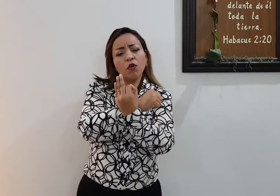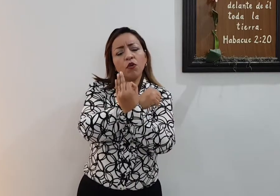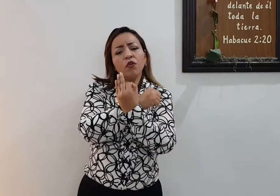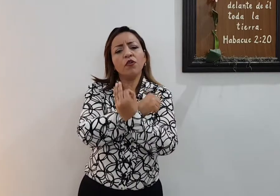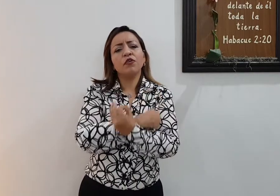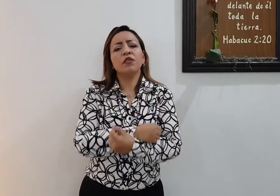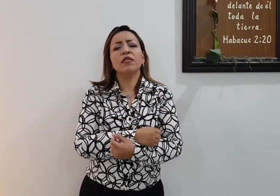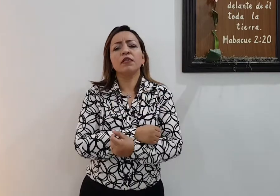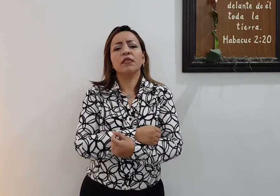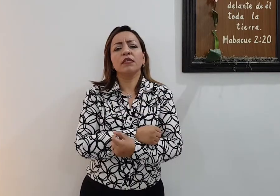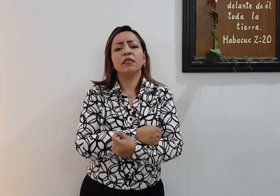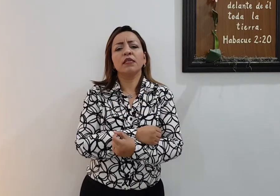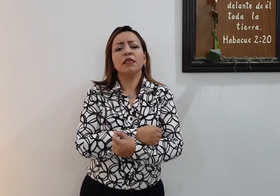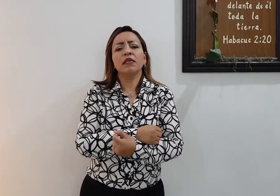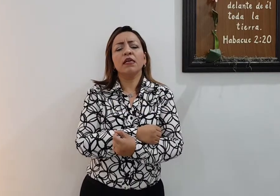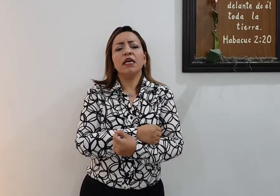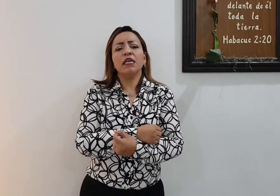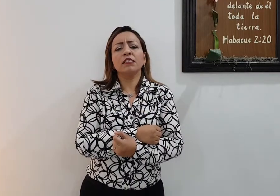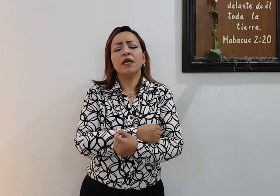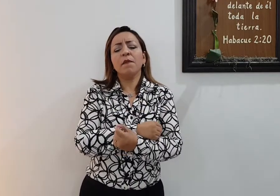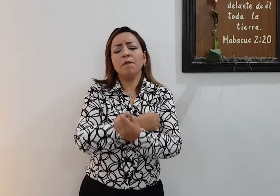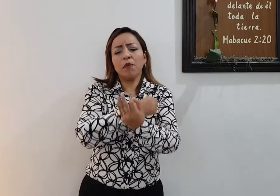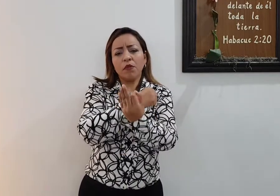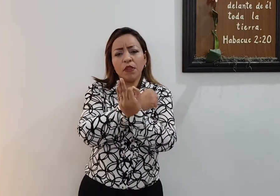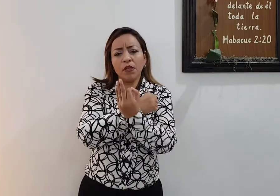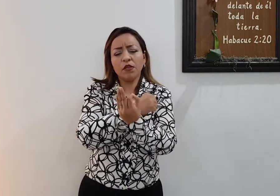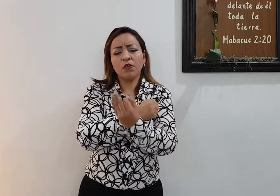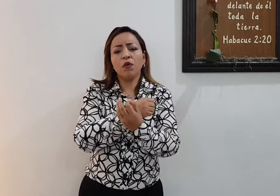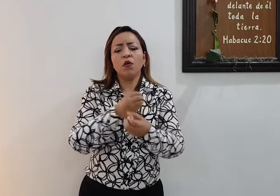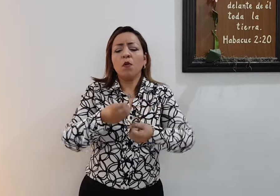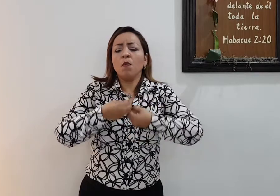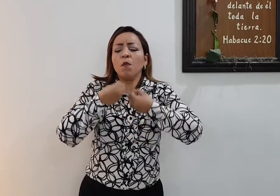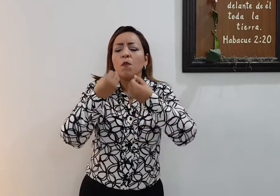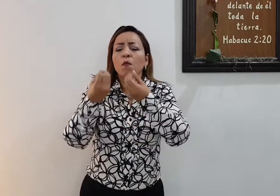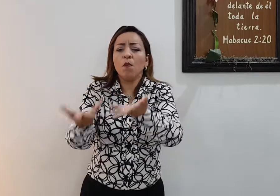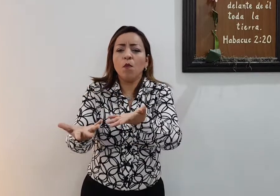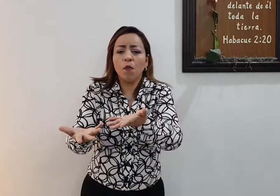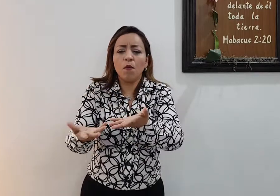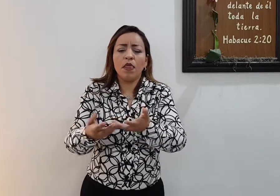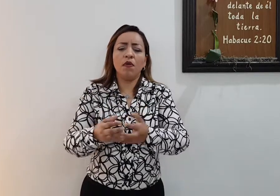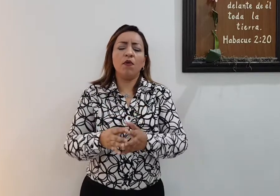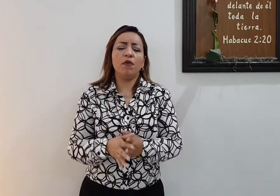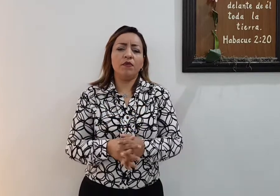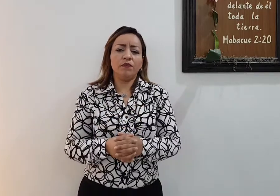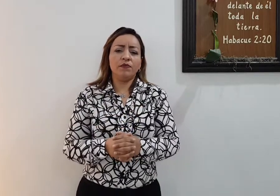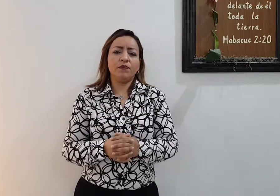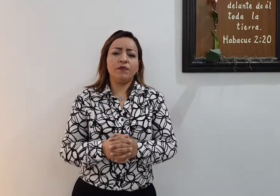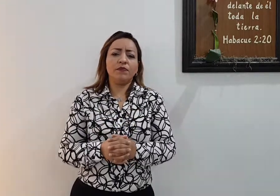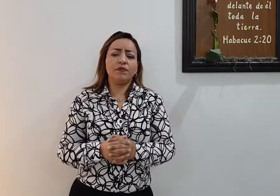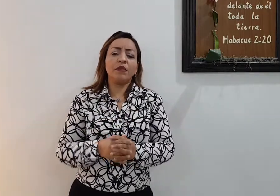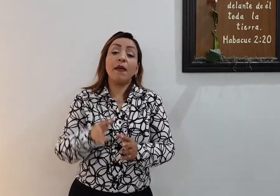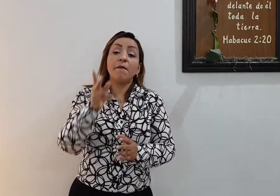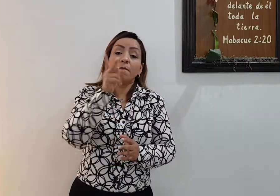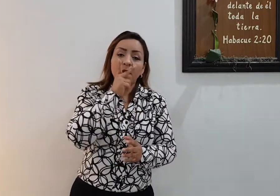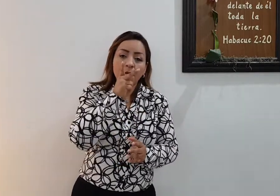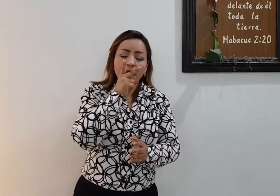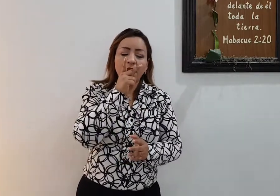muchas implicaciones. Por eso es bien importante que desde pequeñitos los papás, hablando de la figura varonil,